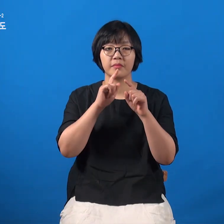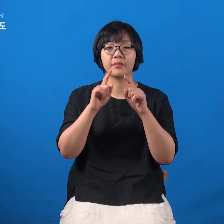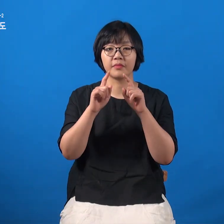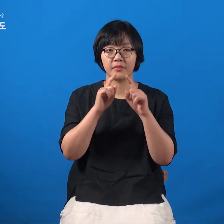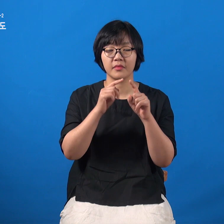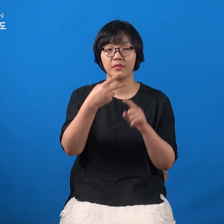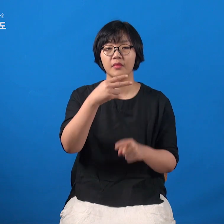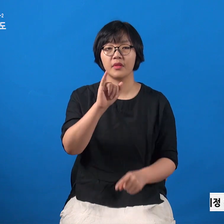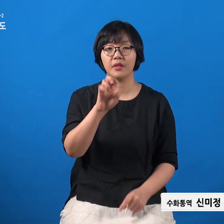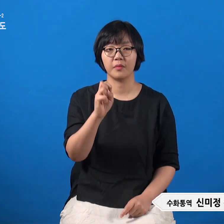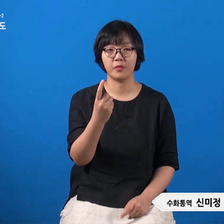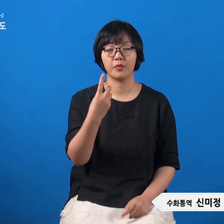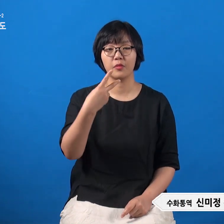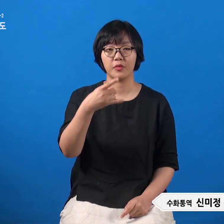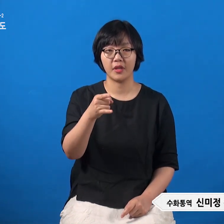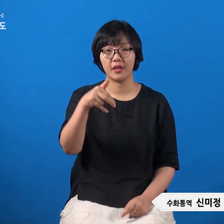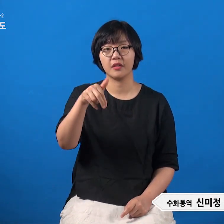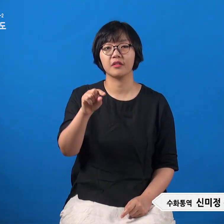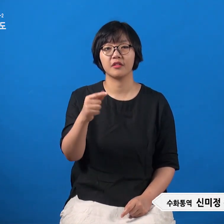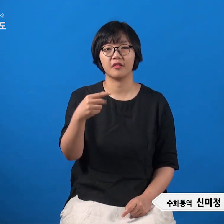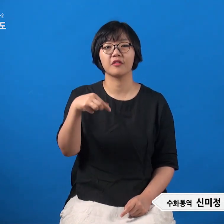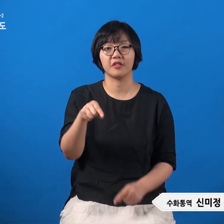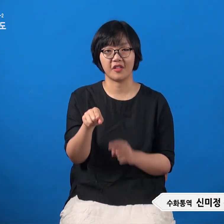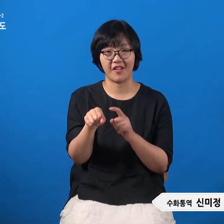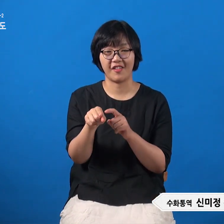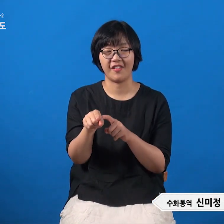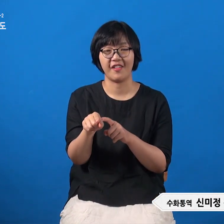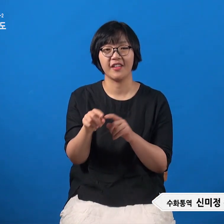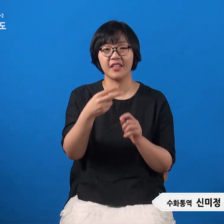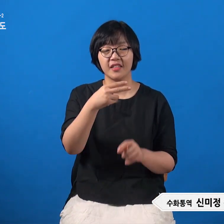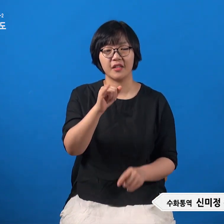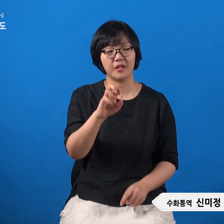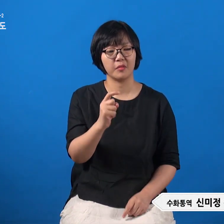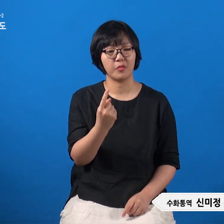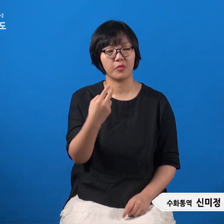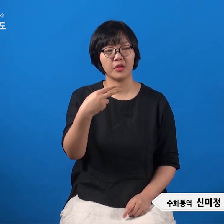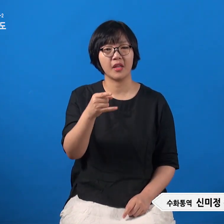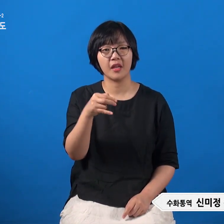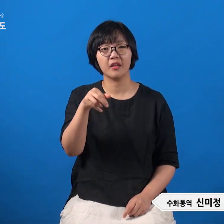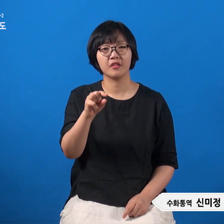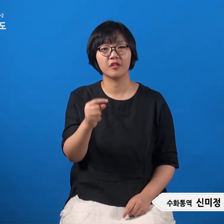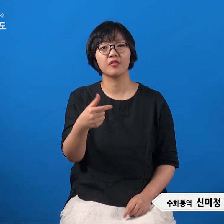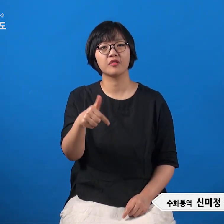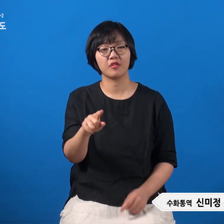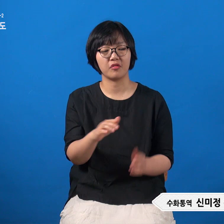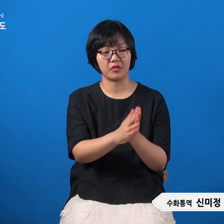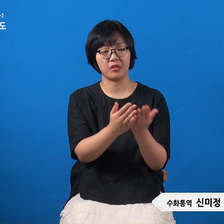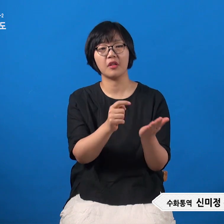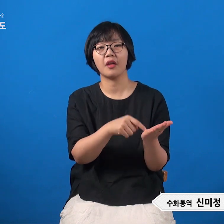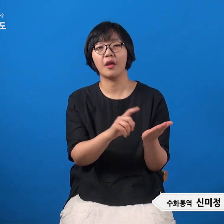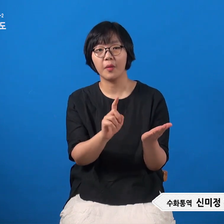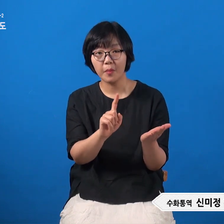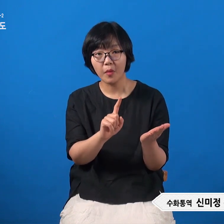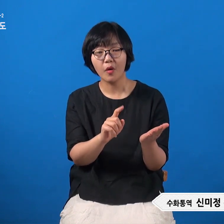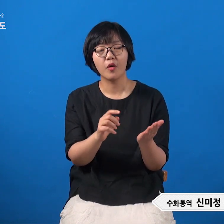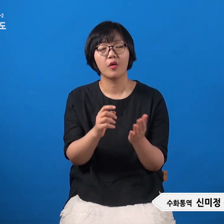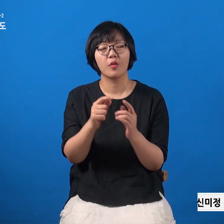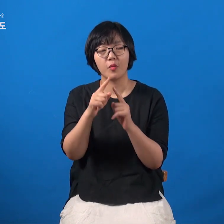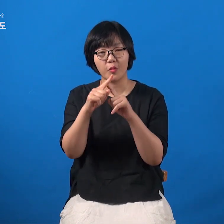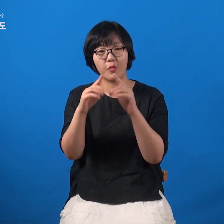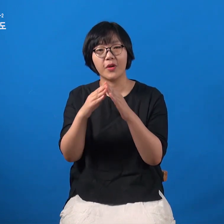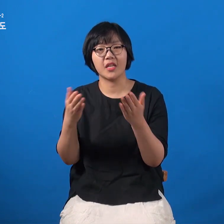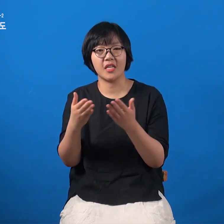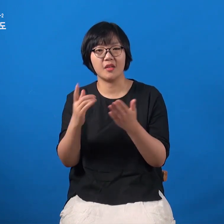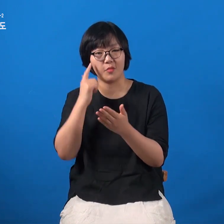본문은 디모데 전서입니다. 디모데 전서는 흔히 목회